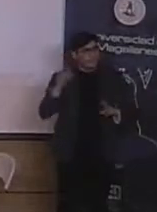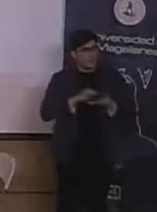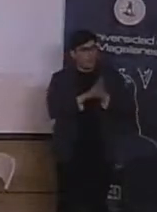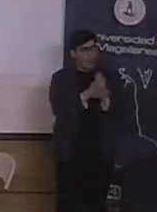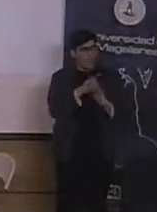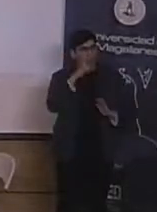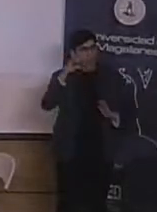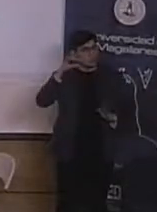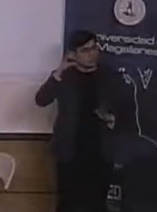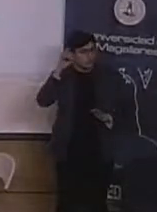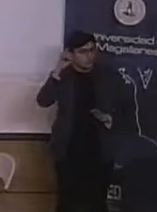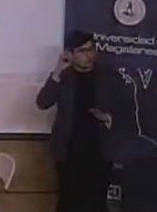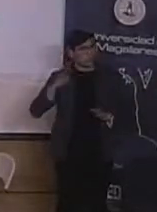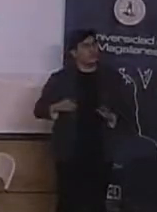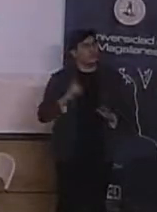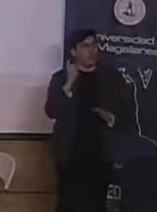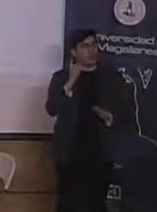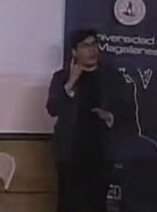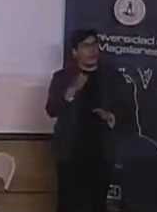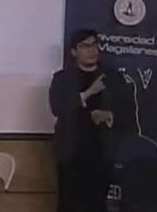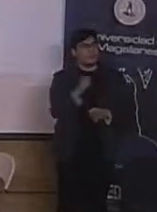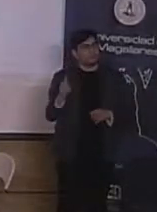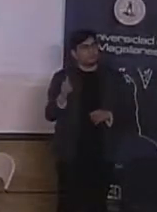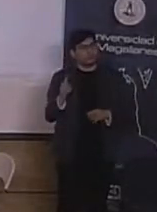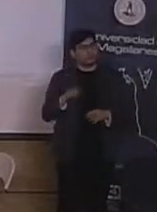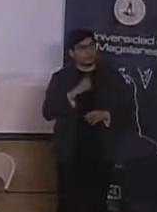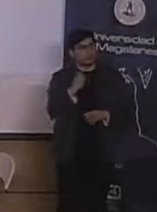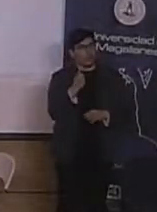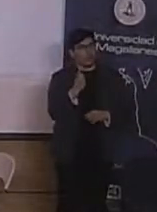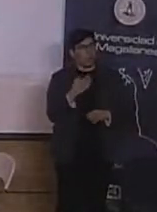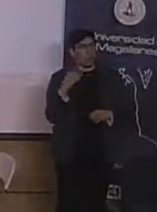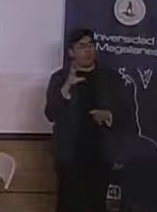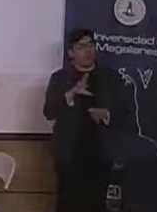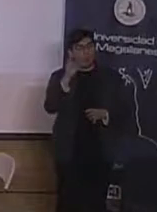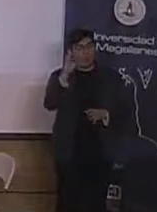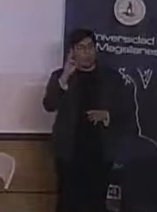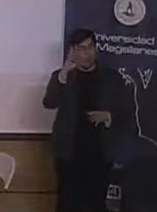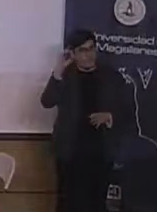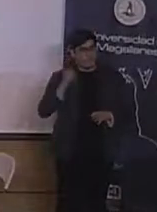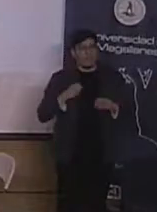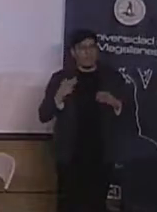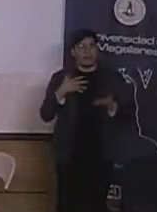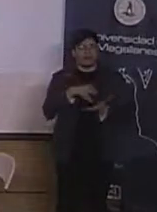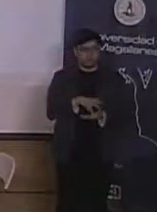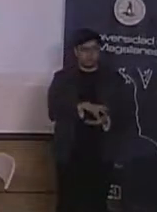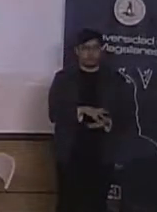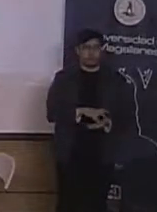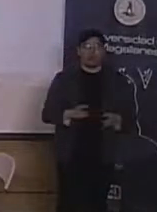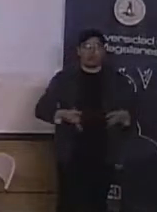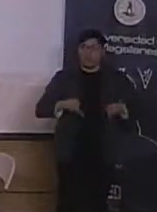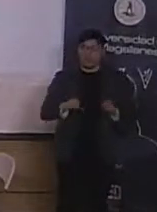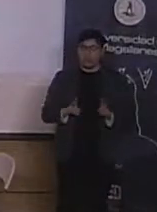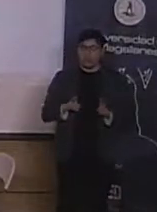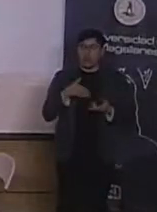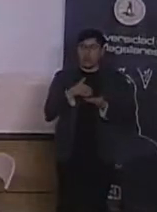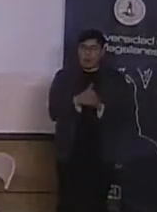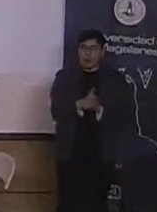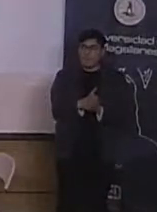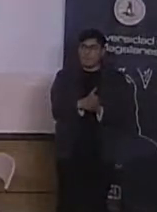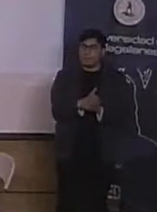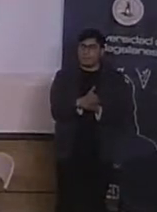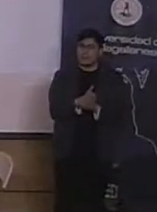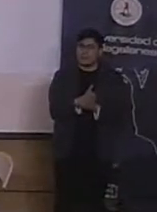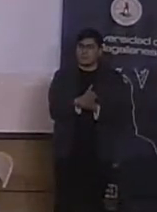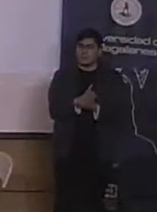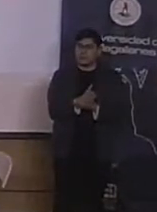que la discapacidad no sea una razón para vulnerar los derechos comenzaremos en nuestra